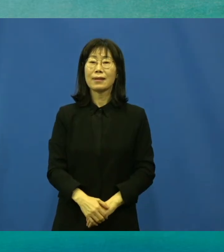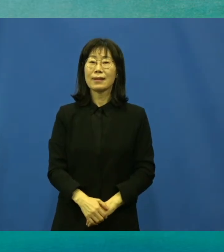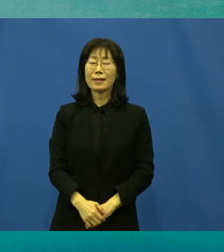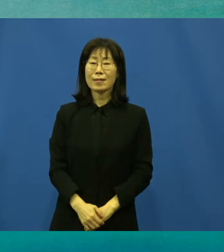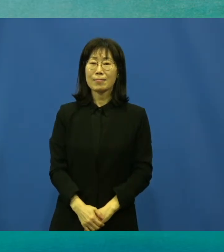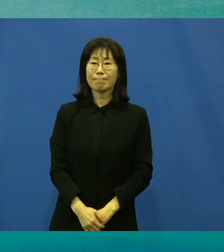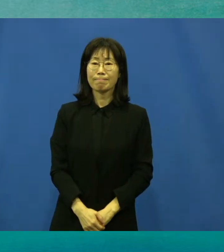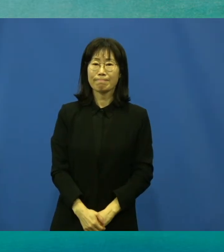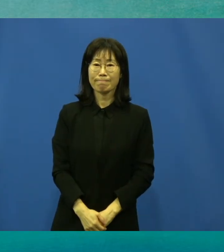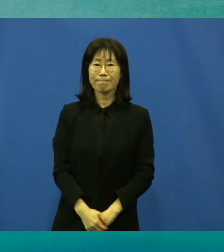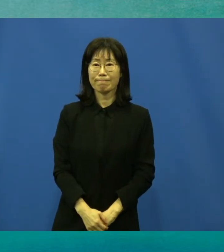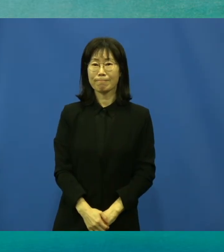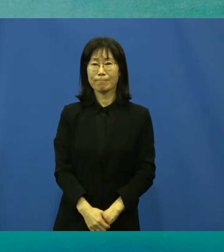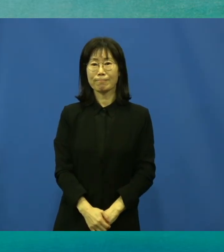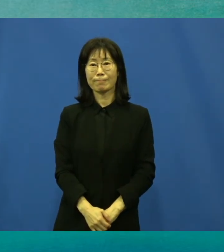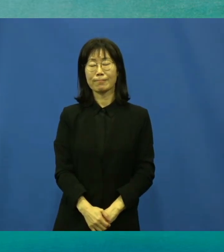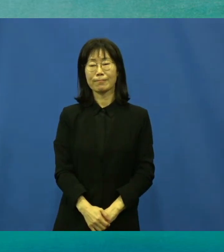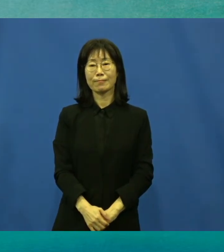미치는 거죠.